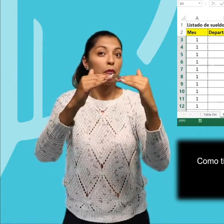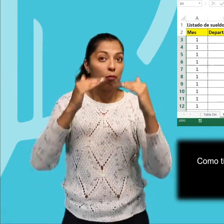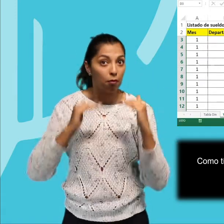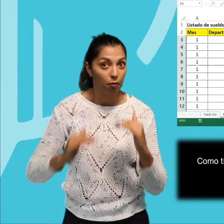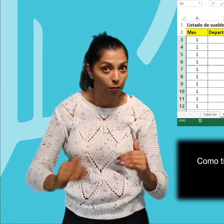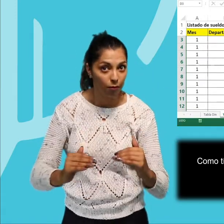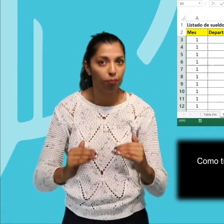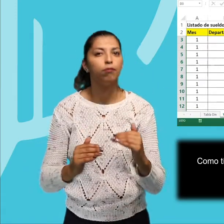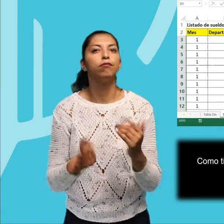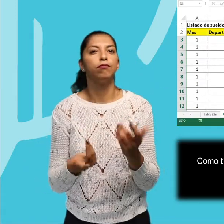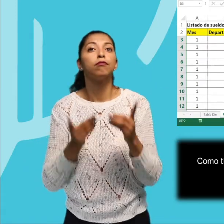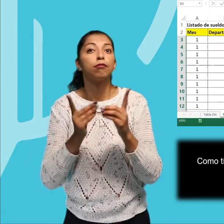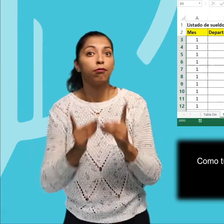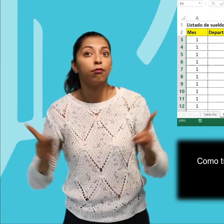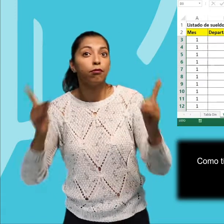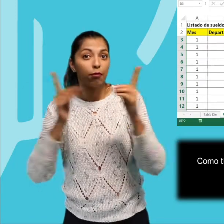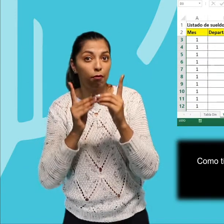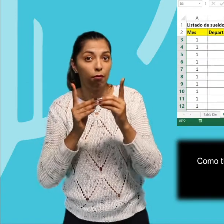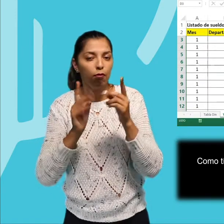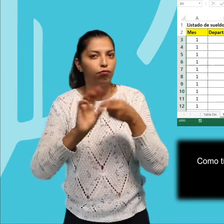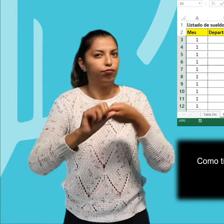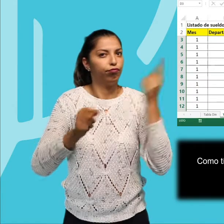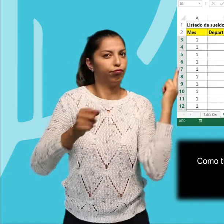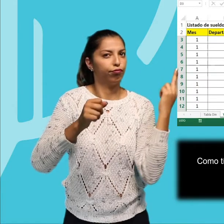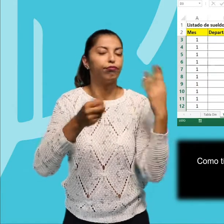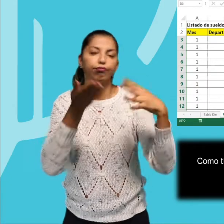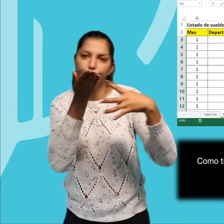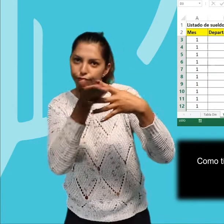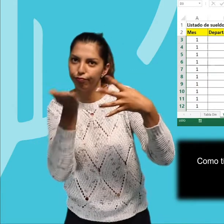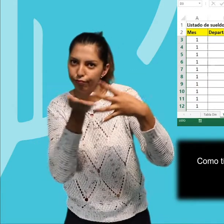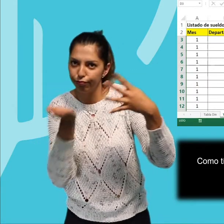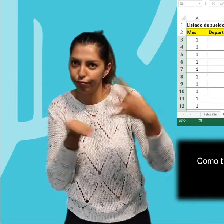rango. Y ponemos aceptar.